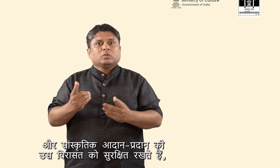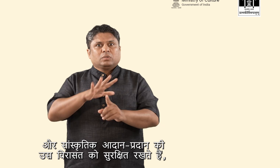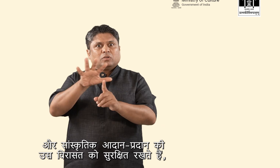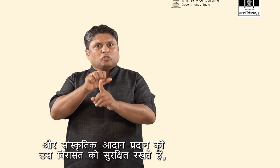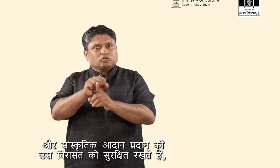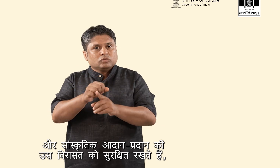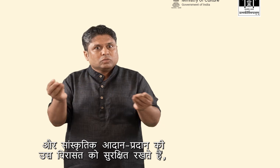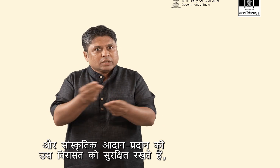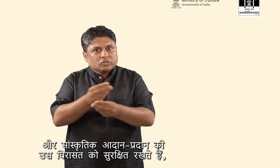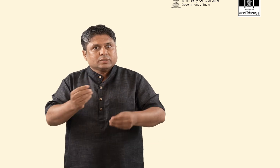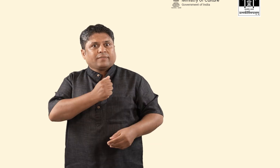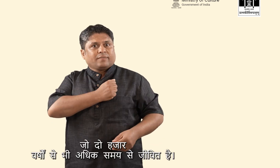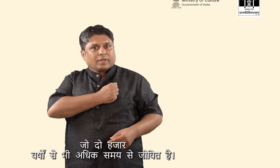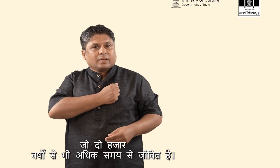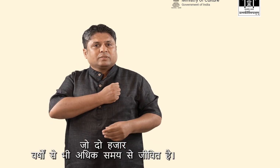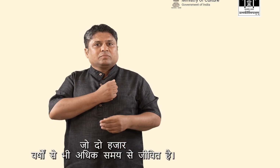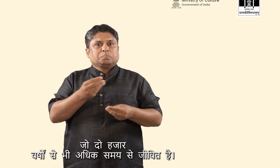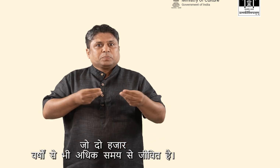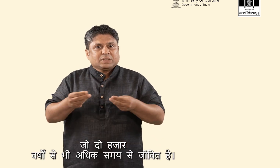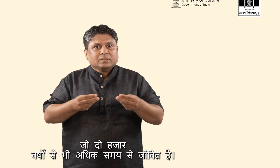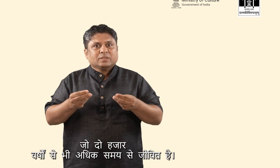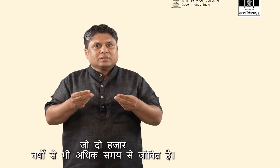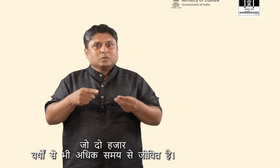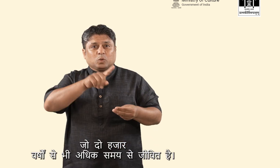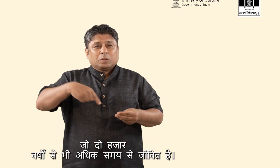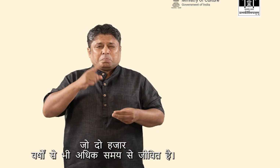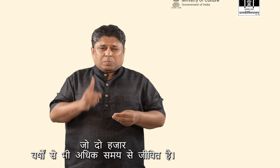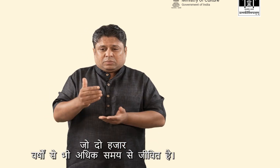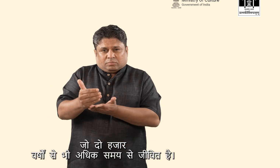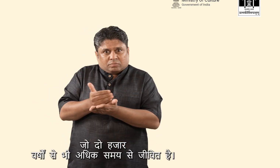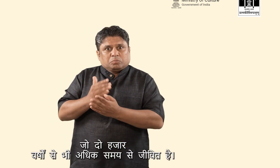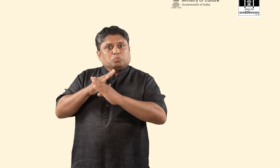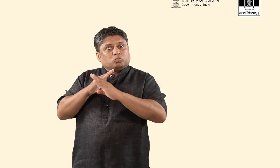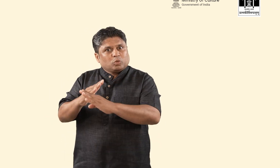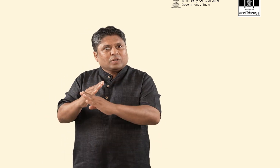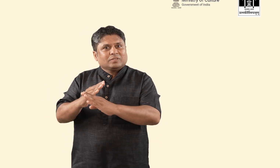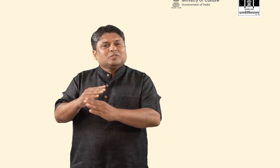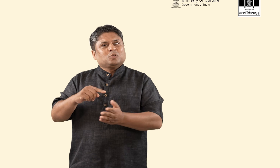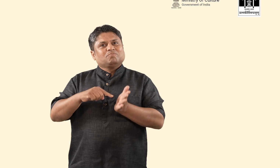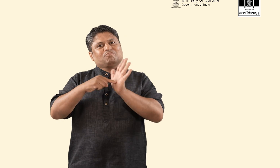उस विरासत को सुरक्षित रखते हैं, जो 2000 वर्षों से भी अधिक समय से जीवित है।